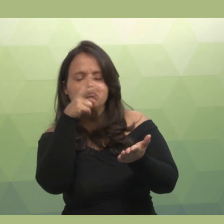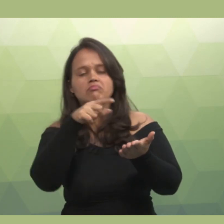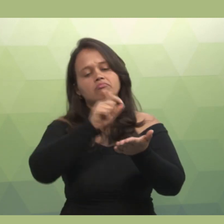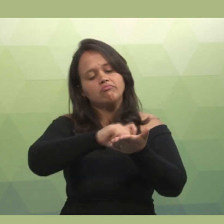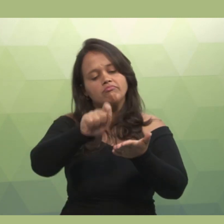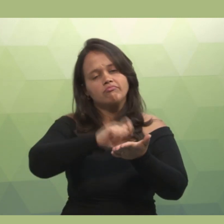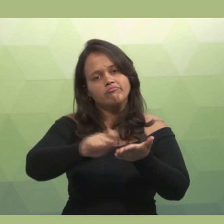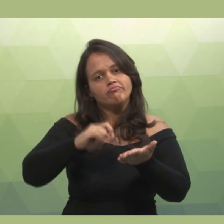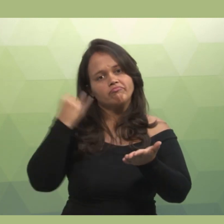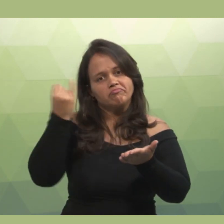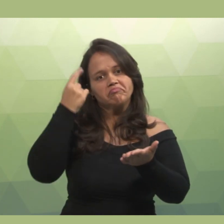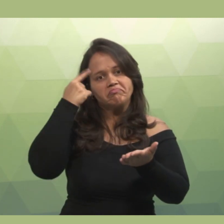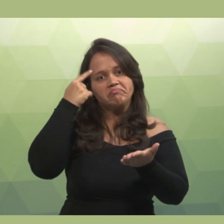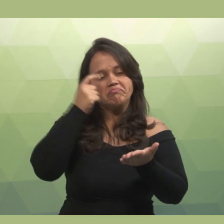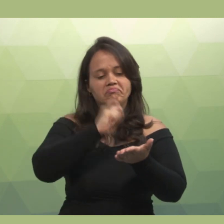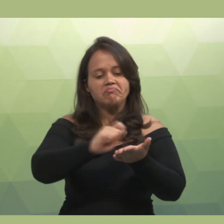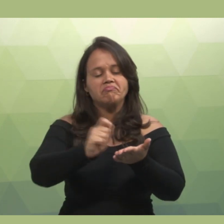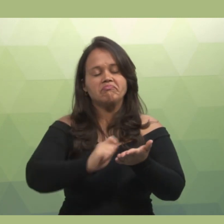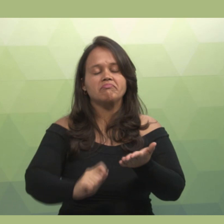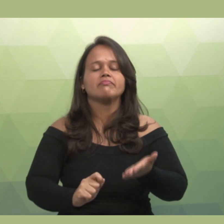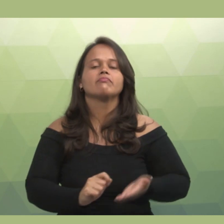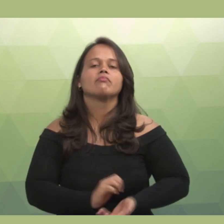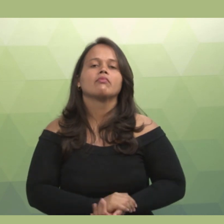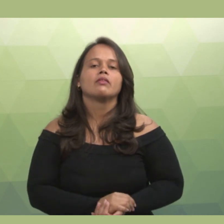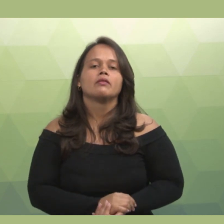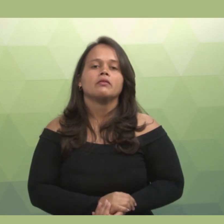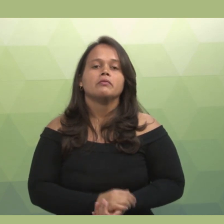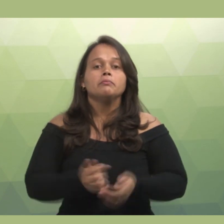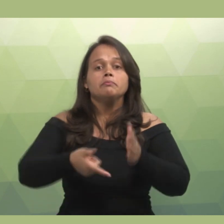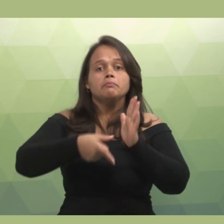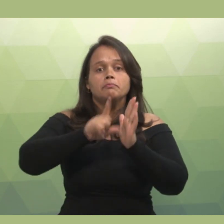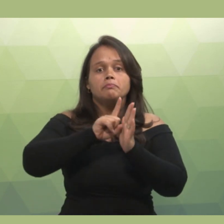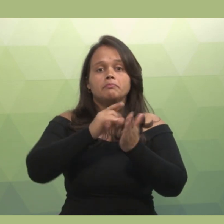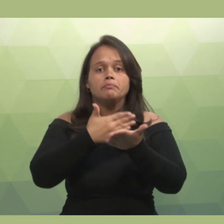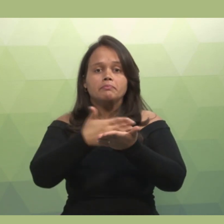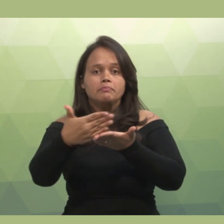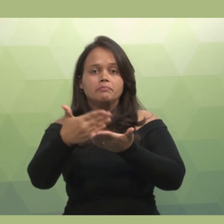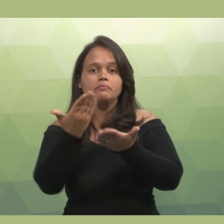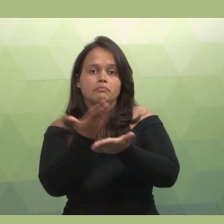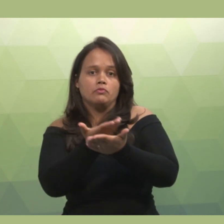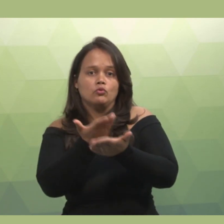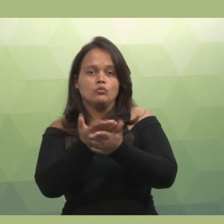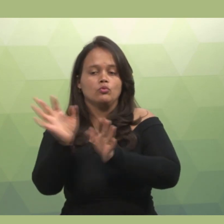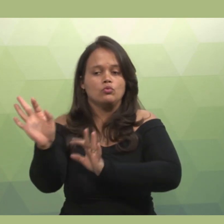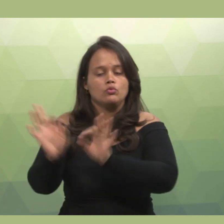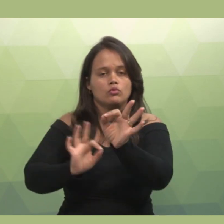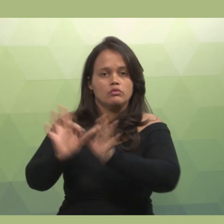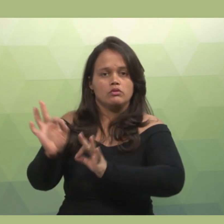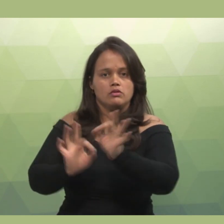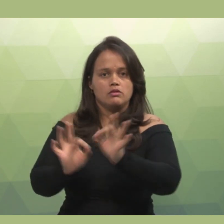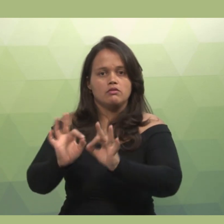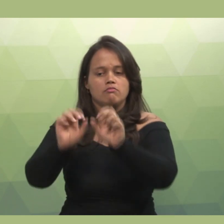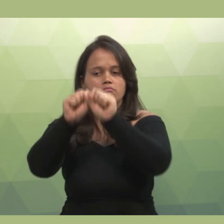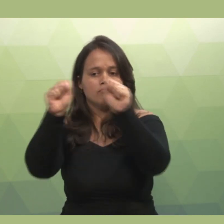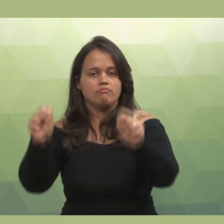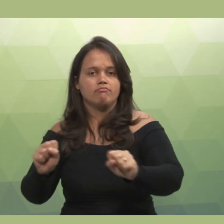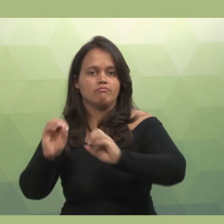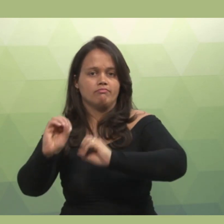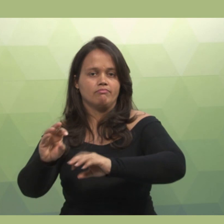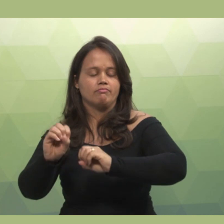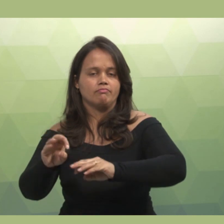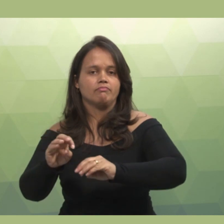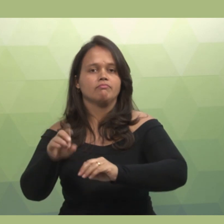julgarem importantes, ok? Antes de iniciar os nossos estudos sobre a organização do sistema de